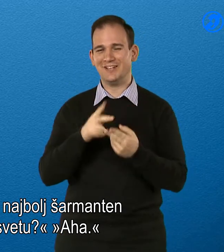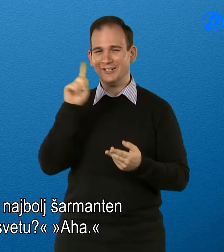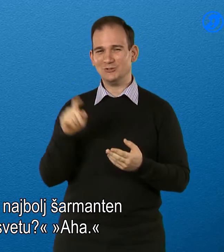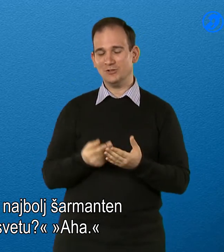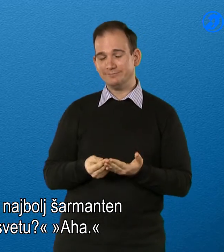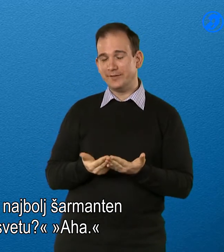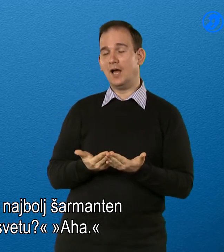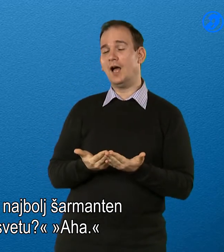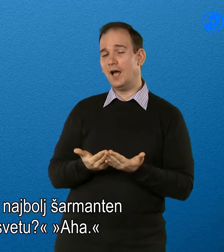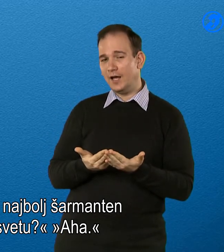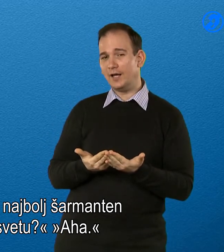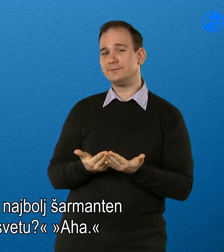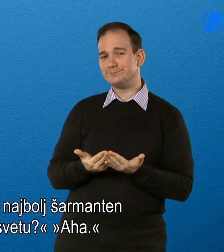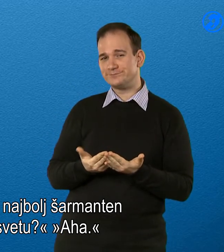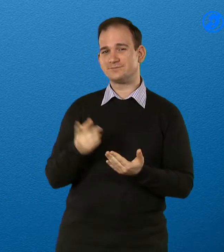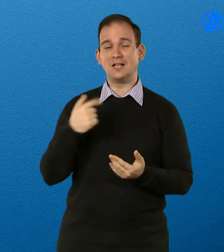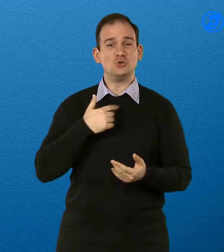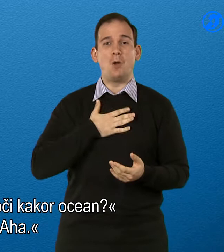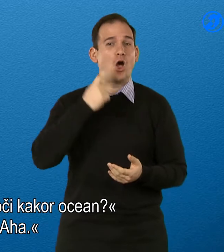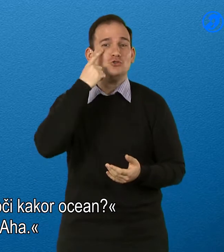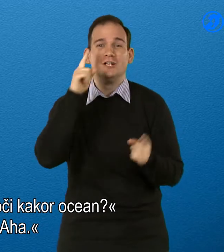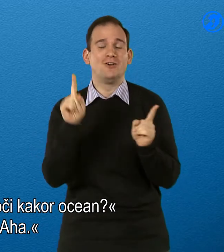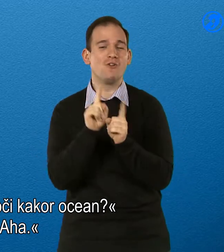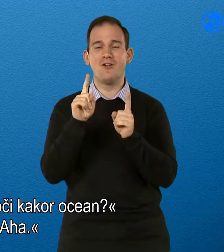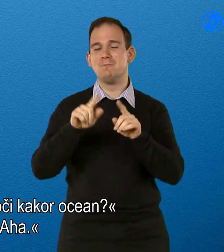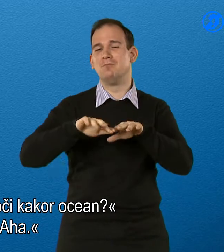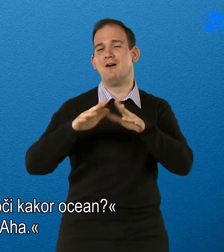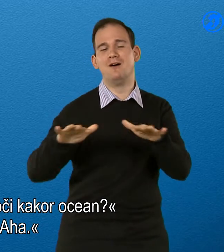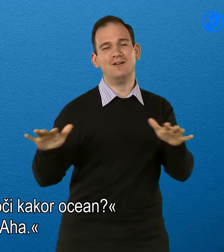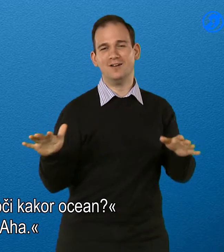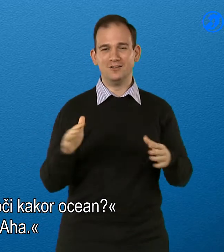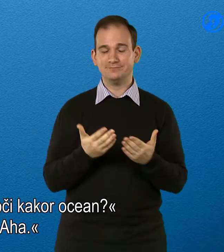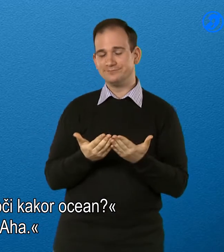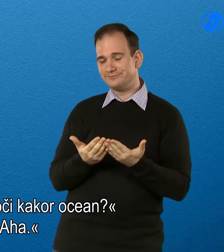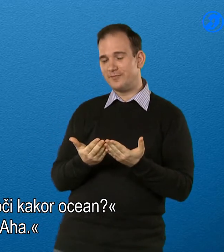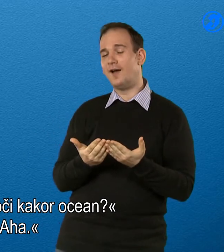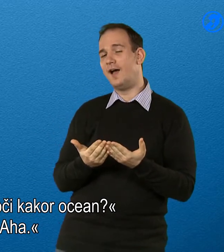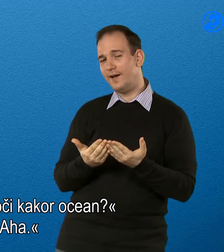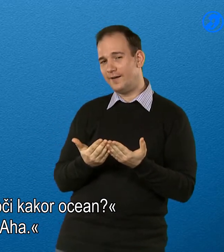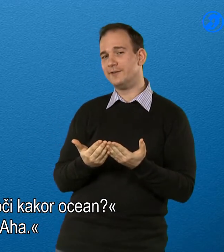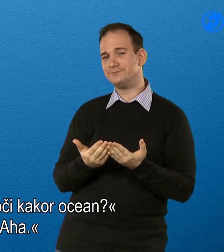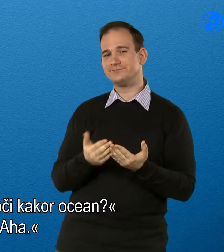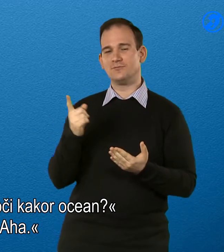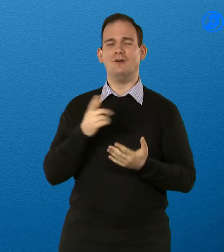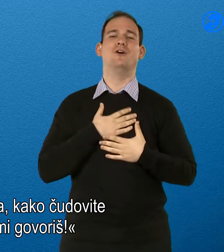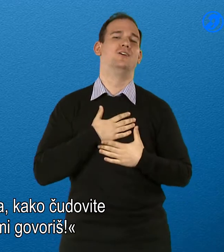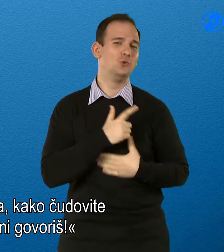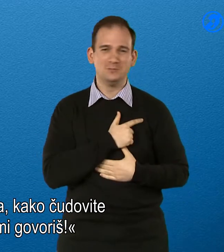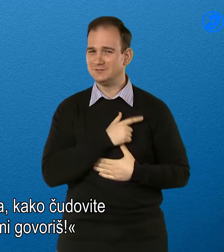na svetu?" "Aha." "Ali so moje oči kakor ocean?" "Aha." "Oh,